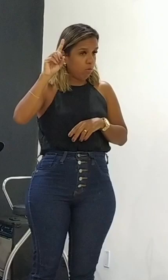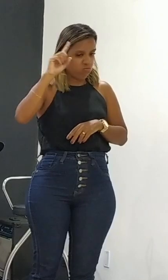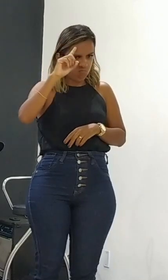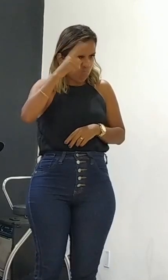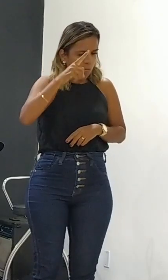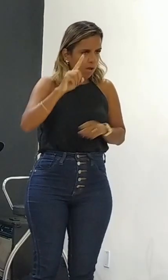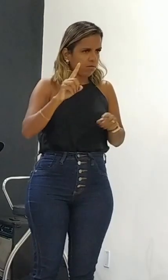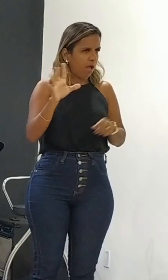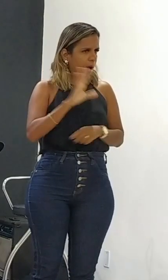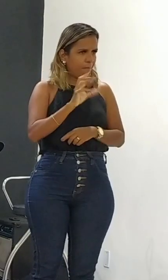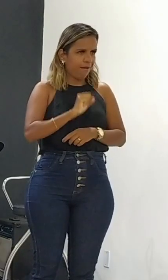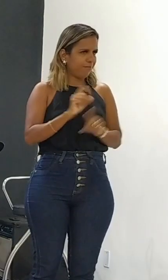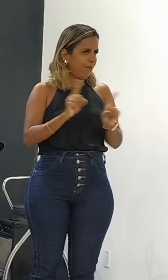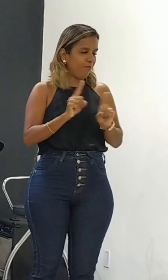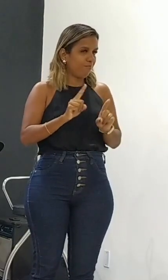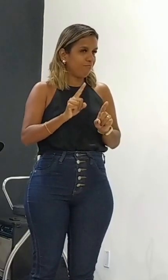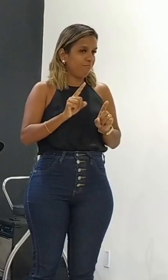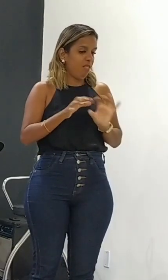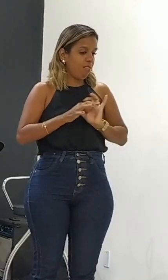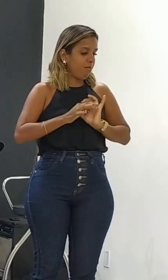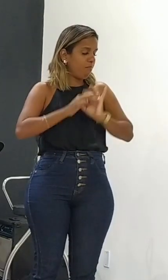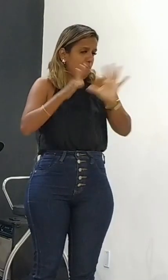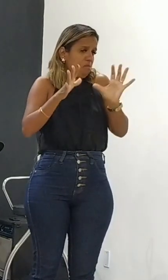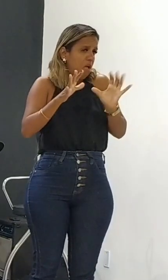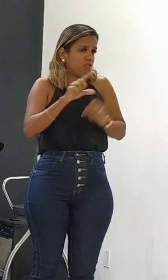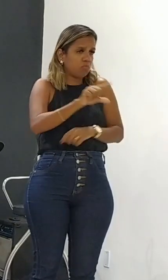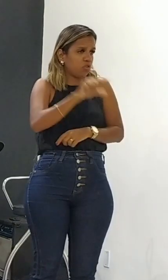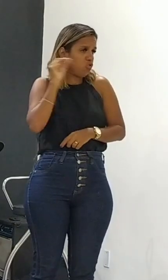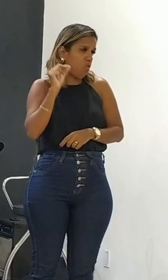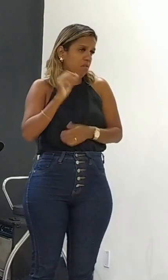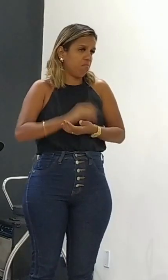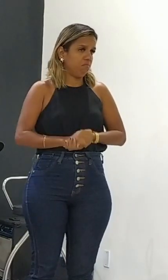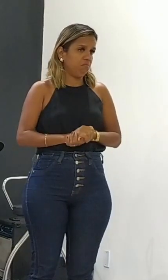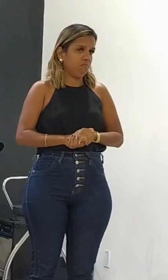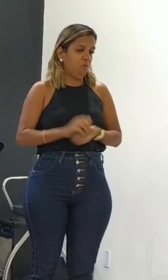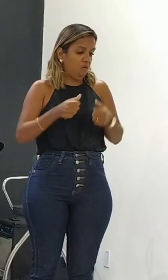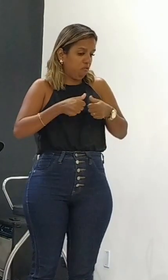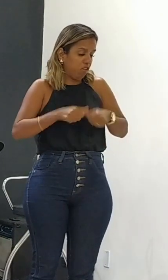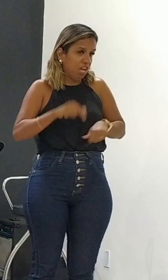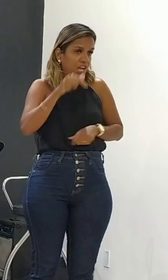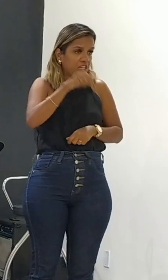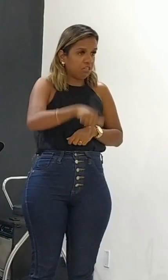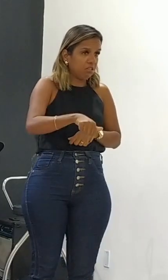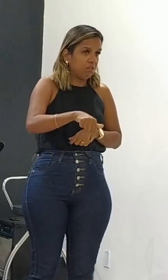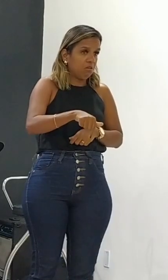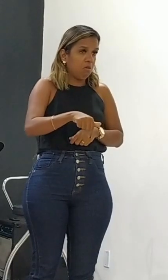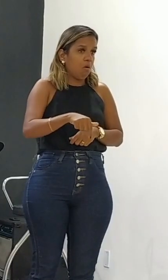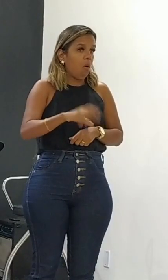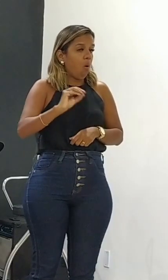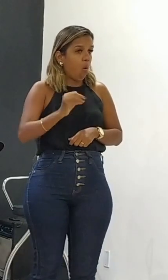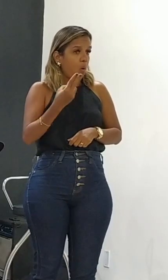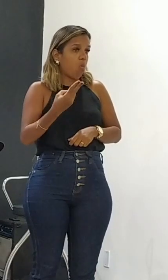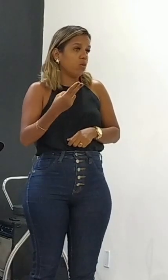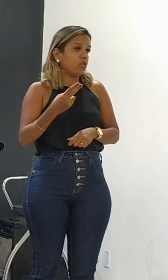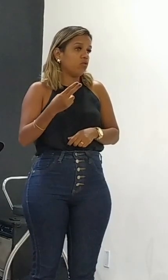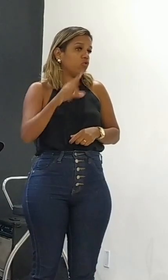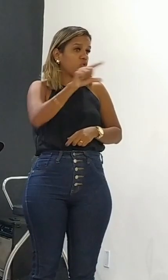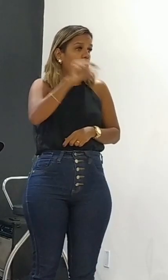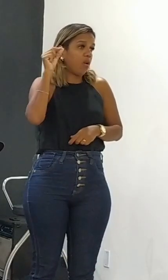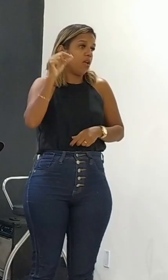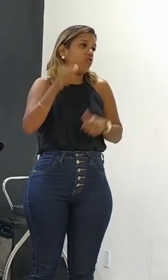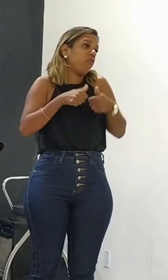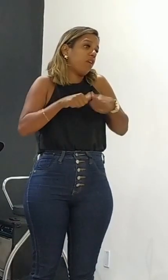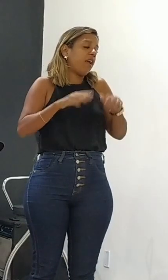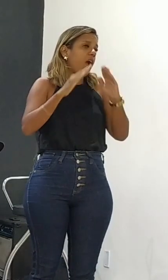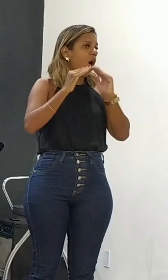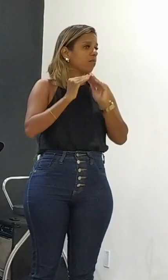Ele nos deu liberdade para a gente ficar aqui e para a gente ir embora lá que a gente quiser. Se a gente está aqui é porque nós decidimos estar